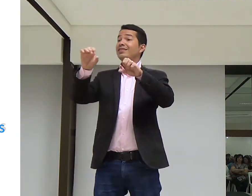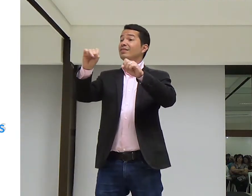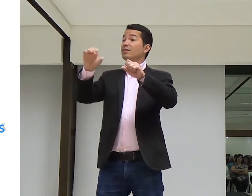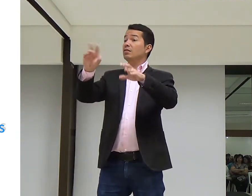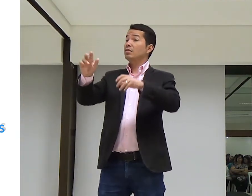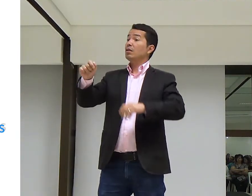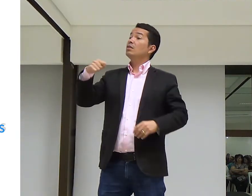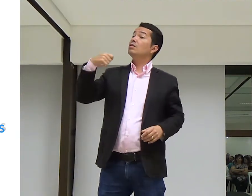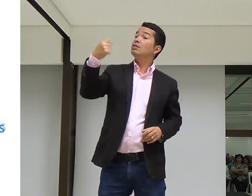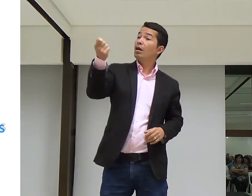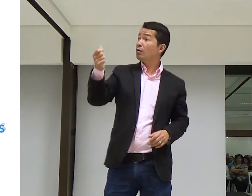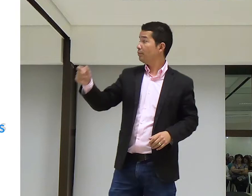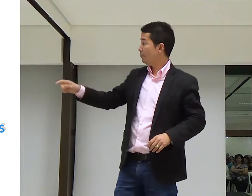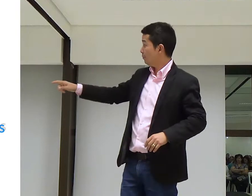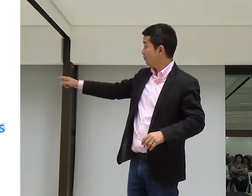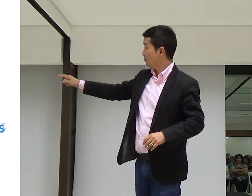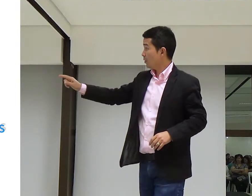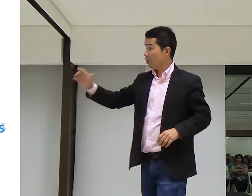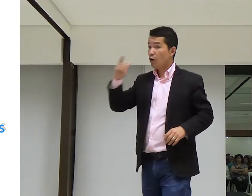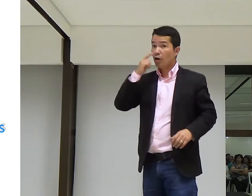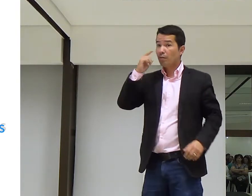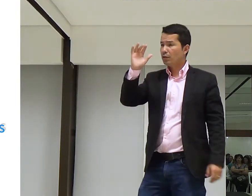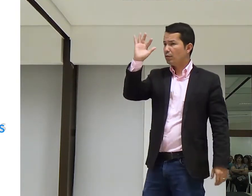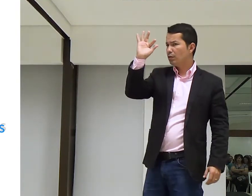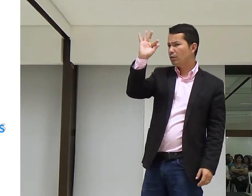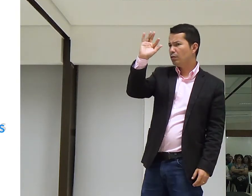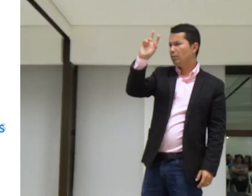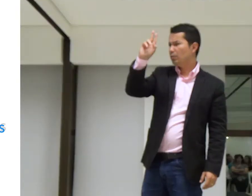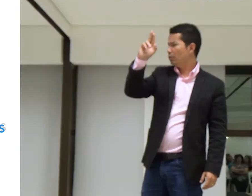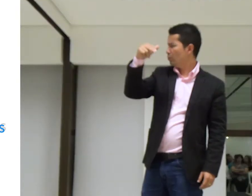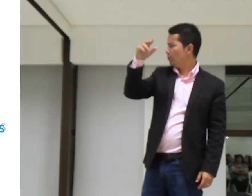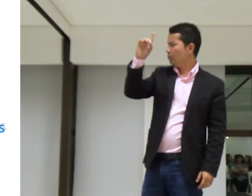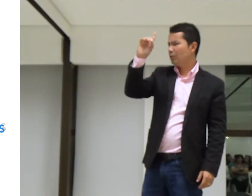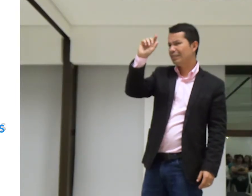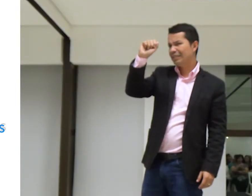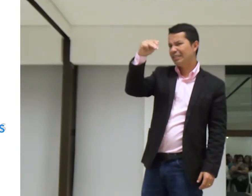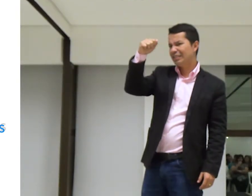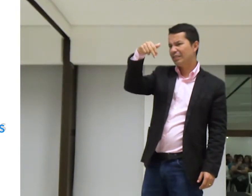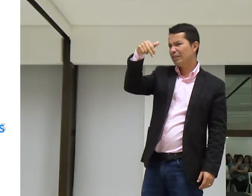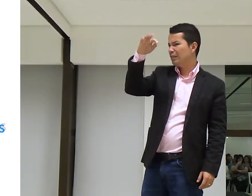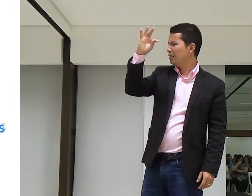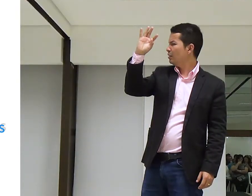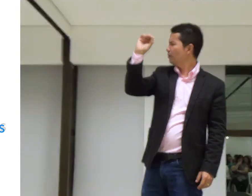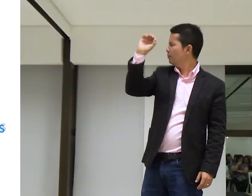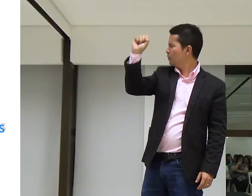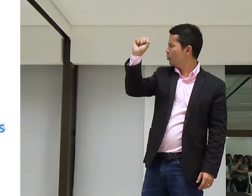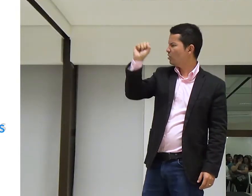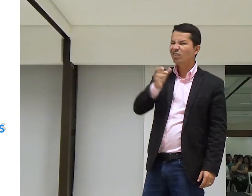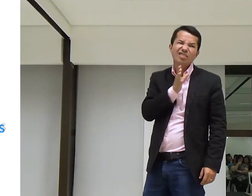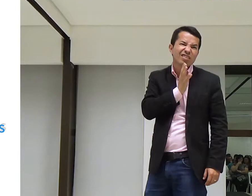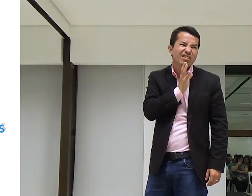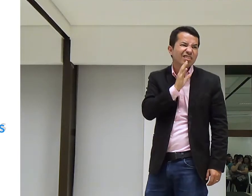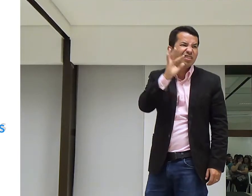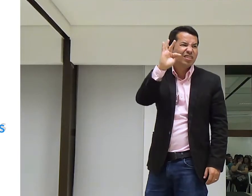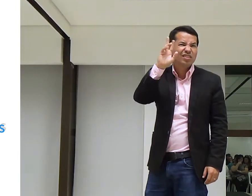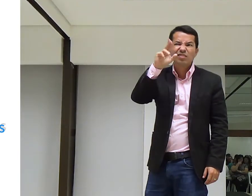Jesus, ele ensinou algo sobre essa palavra ali, ó, fundamentos. Conhece